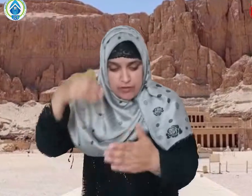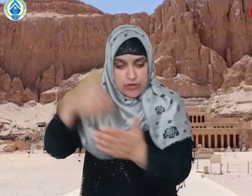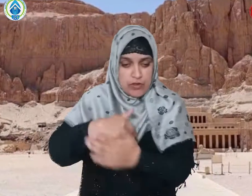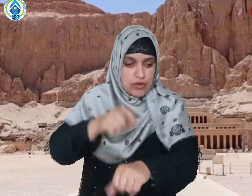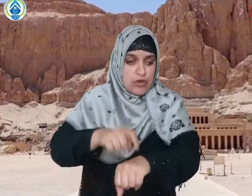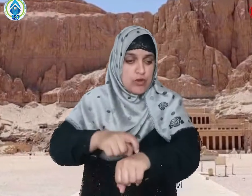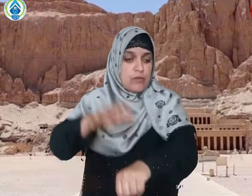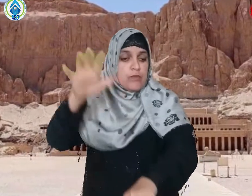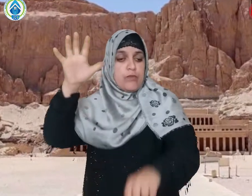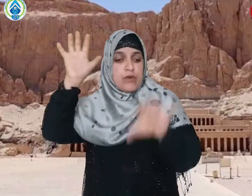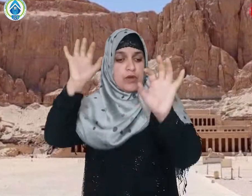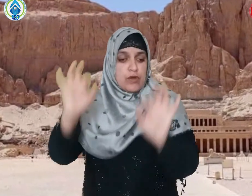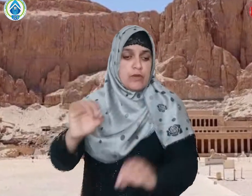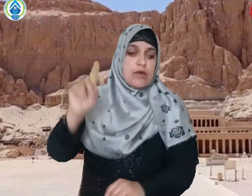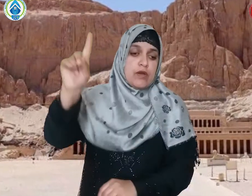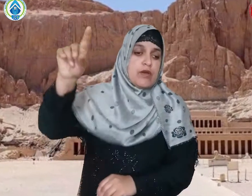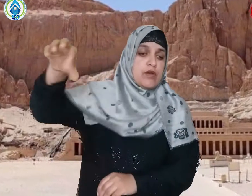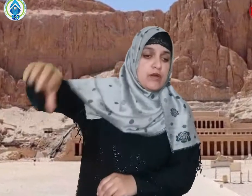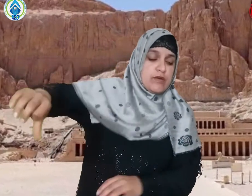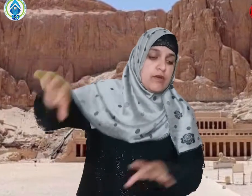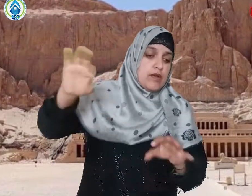مختلف حصوں کی کھدائی کا کام سر انجام دیا گیا تھا۔